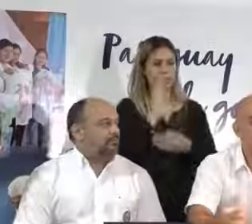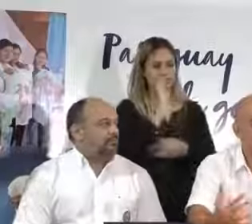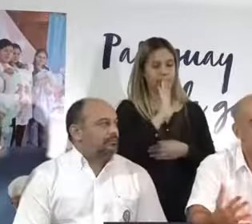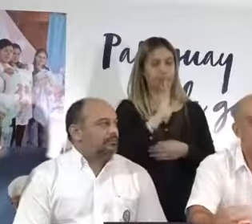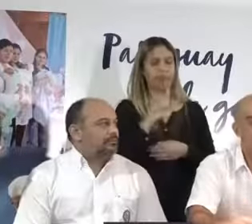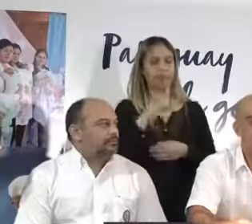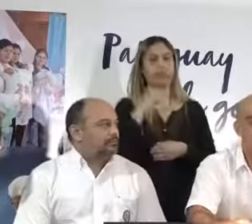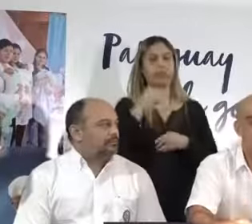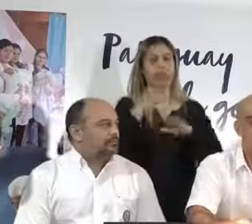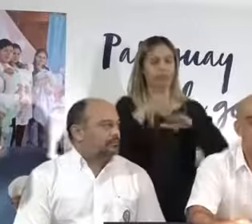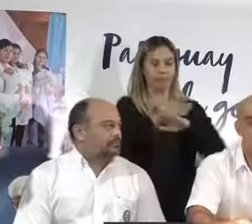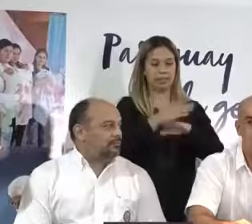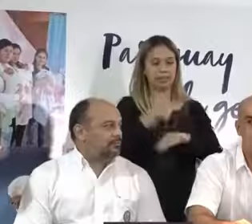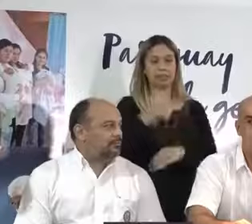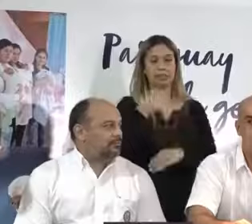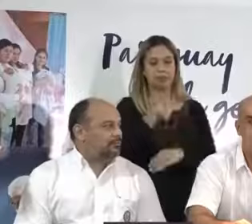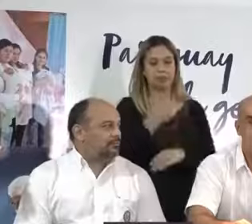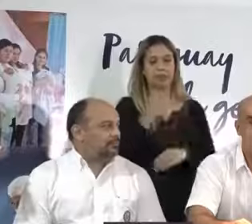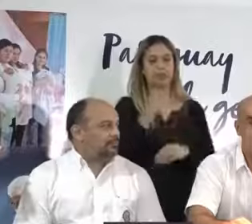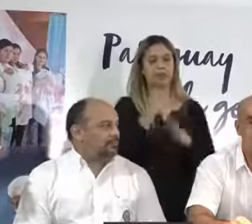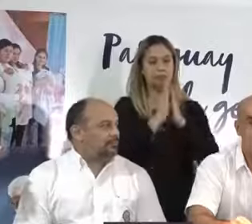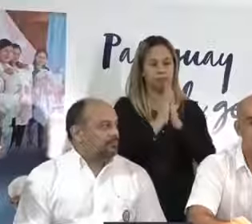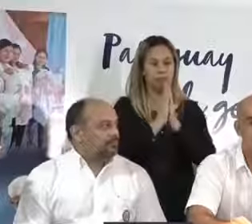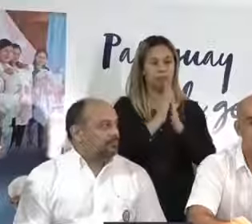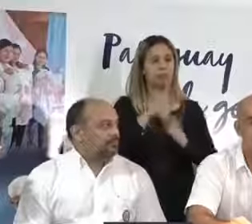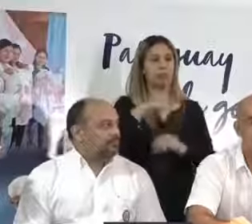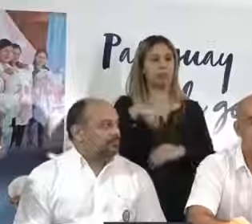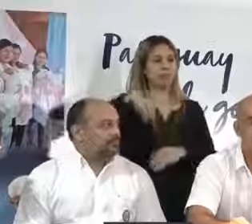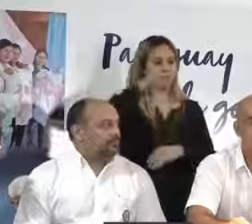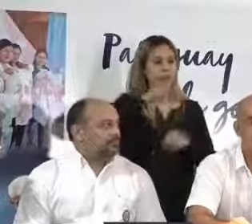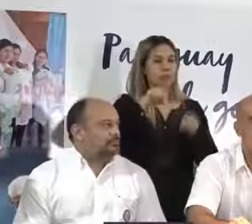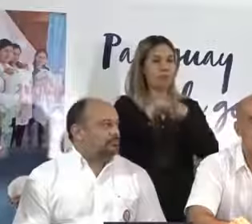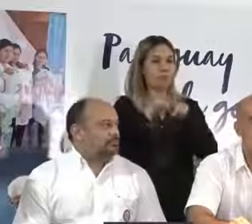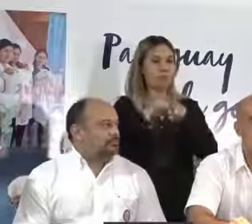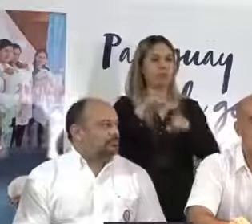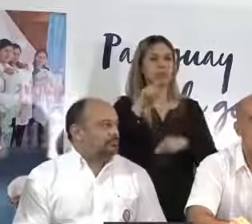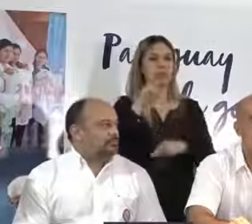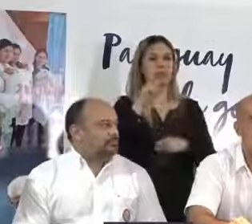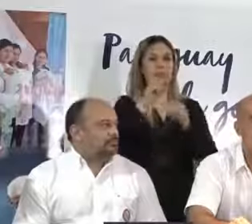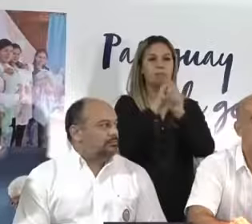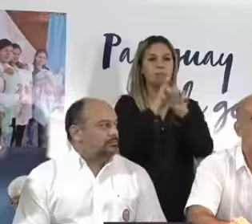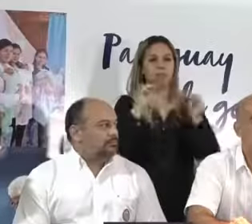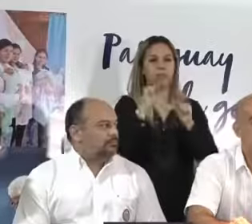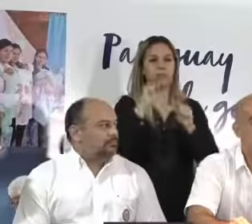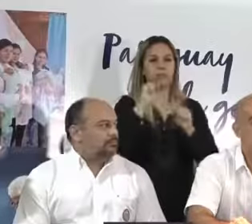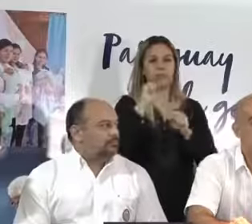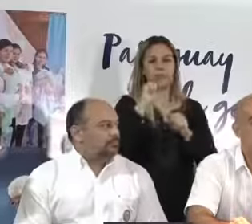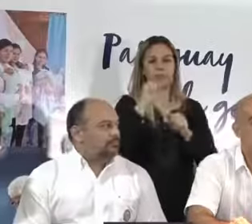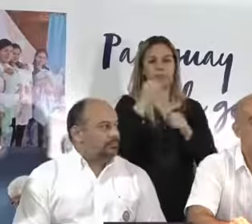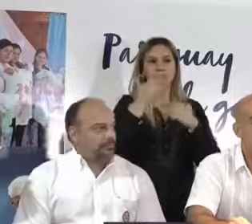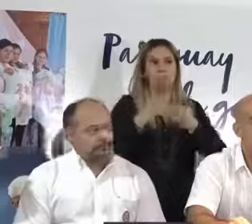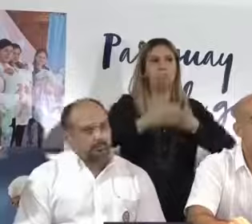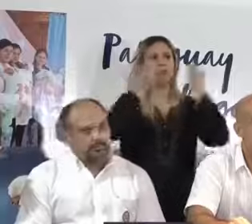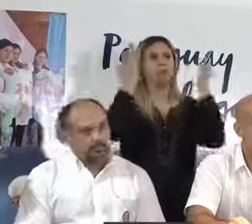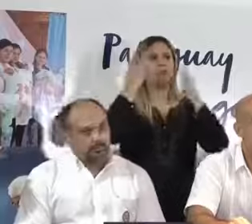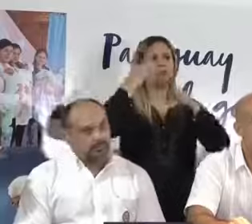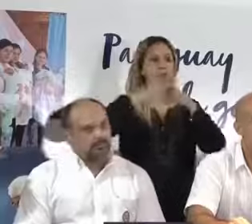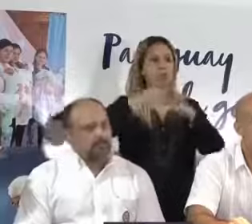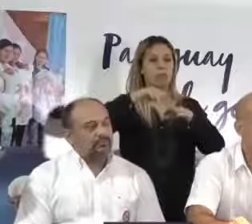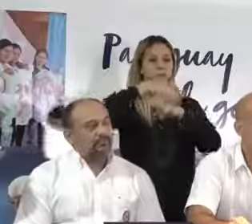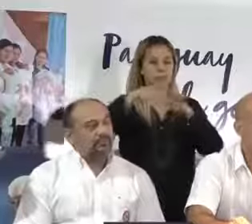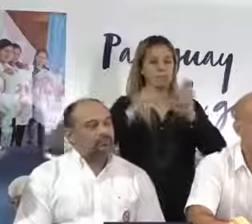Como les decía, tenemos que tratar de mantener un poco la discreción en estos casos. Desde la última